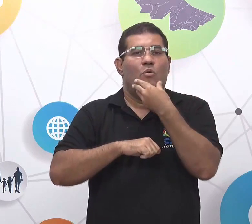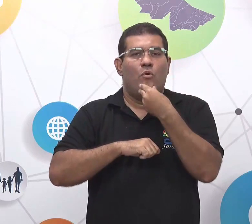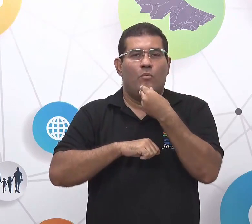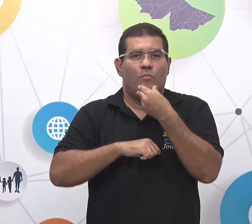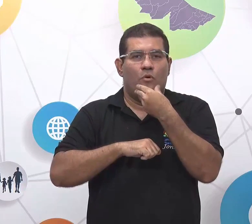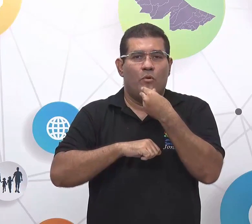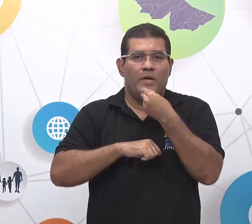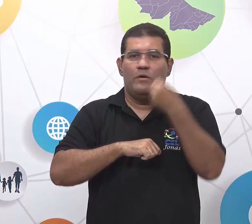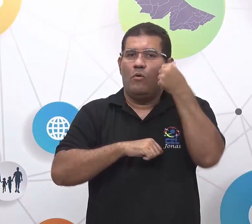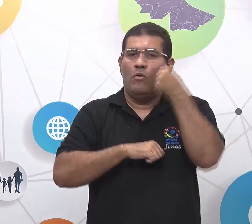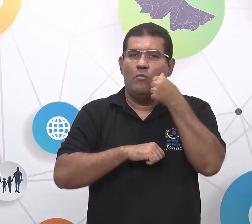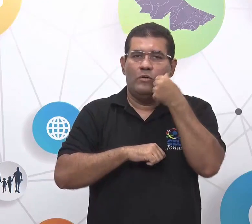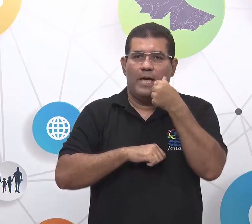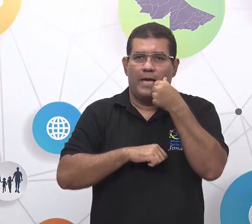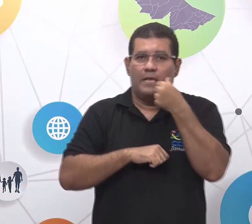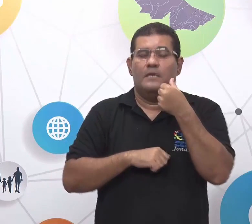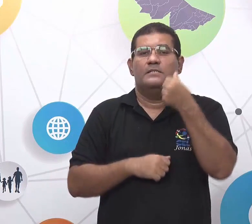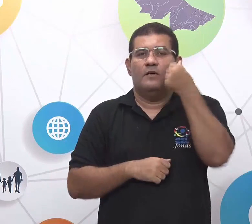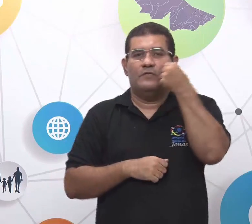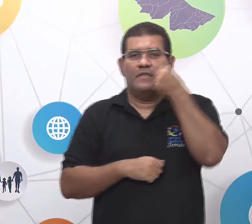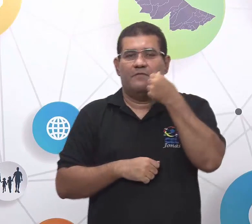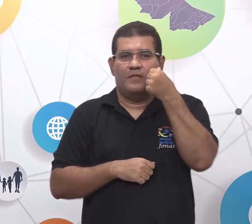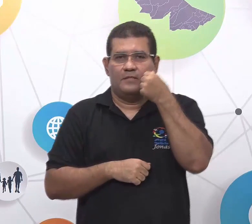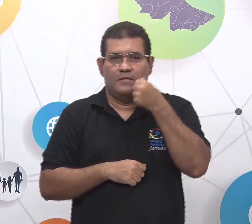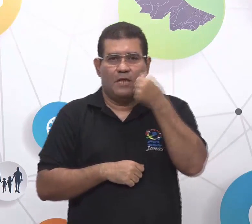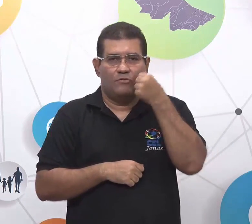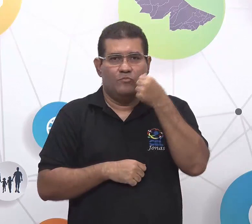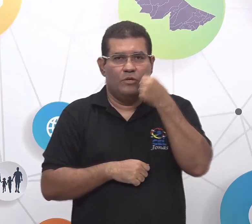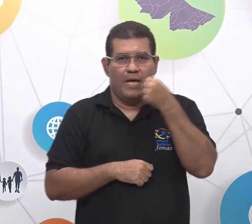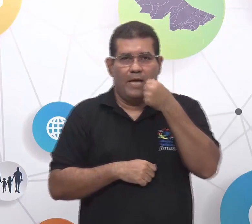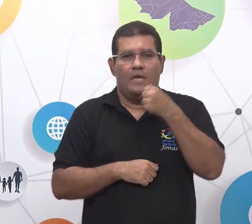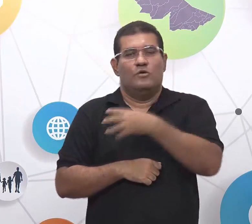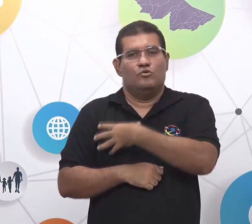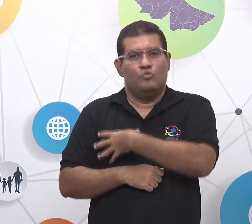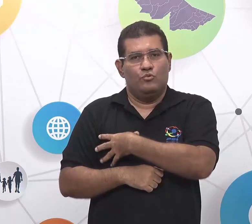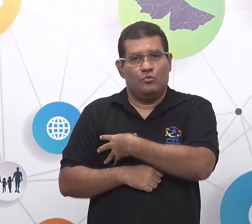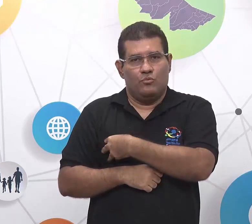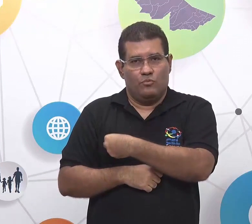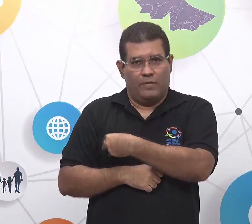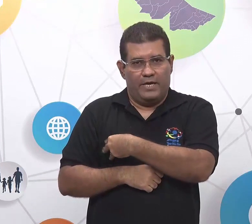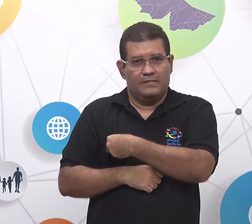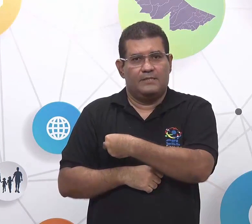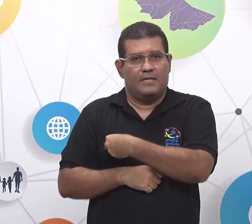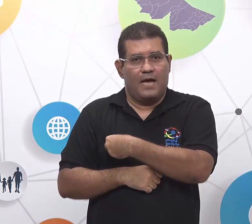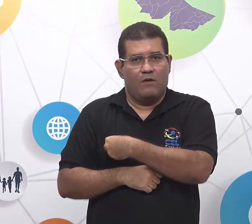um homem ou mulher se eu fizesse final de mulher junto com esse sinal